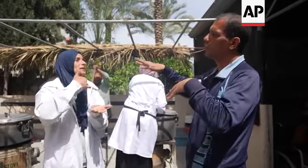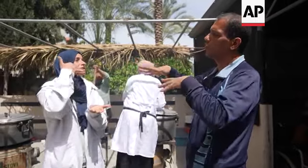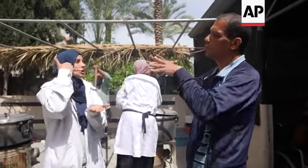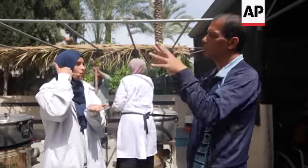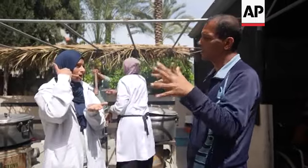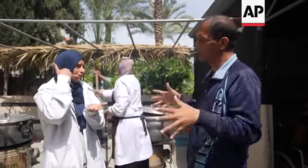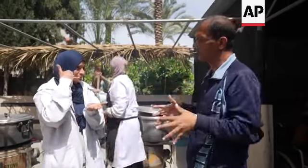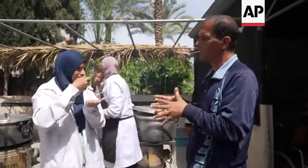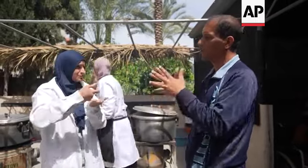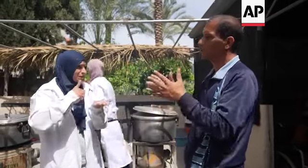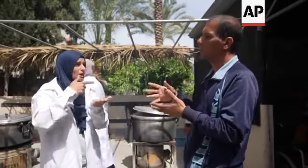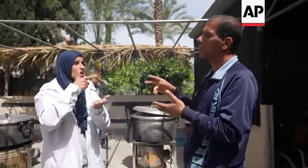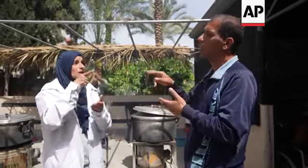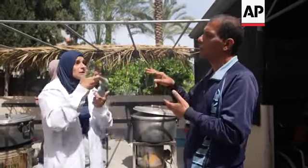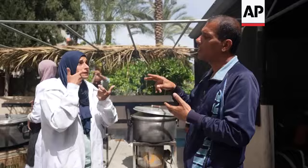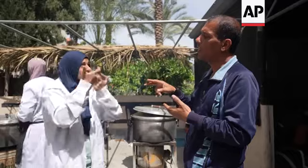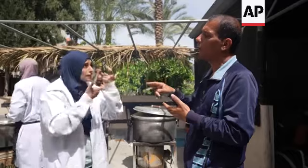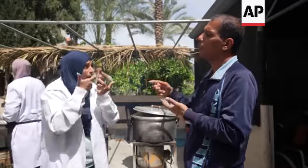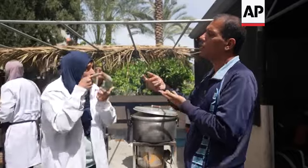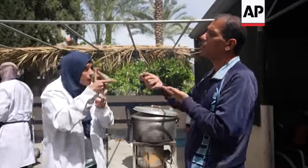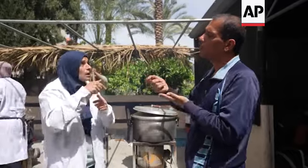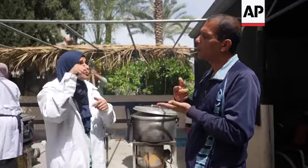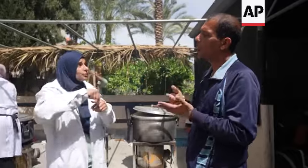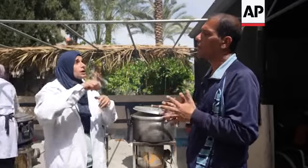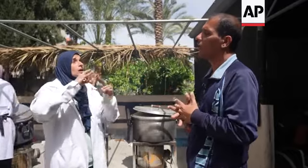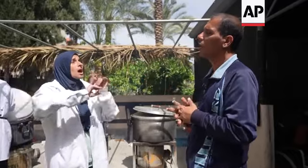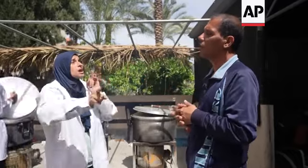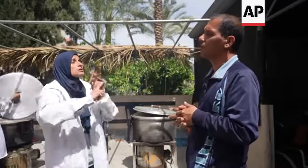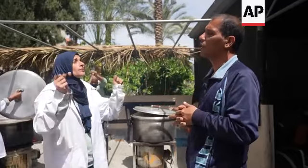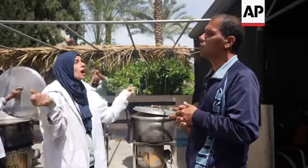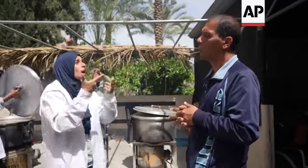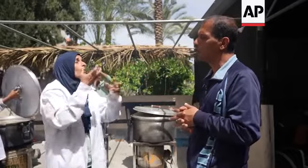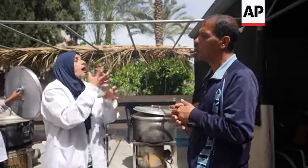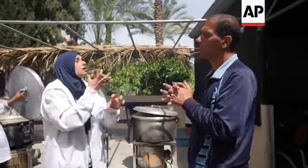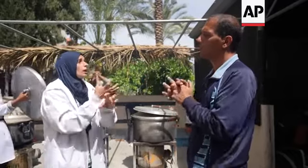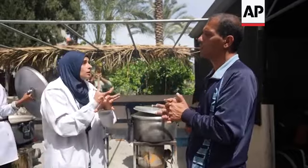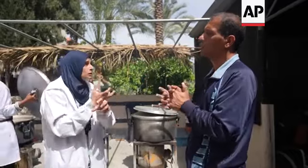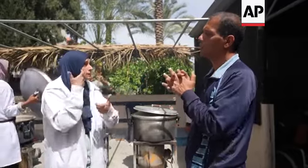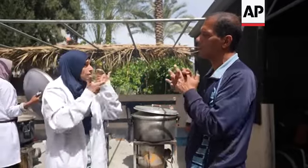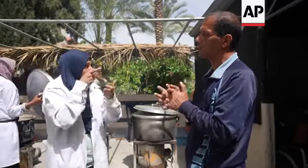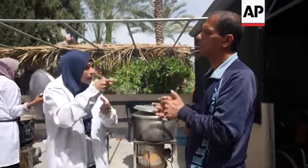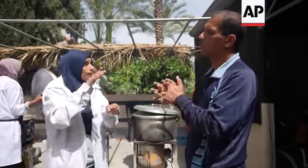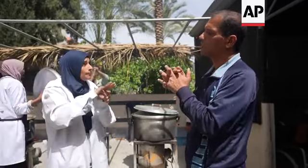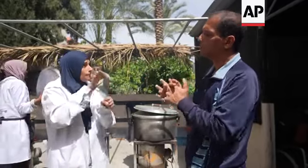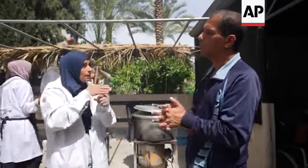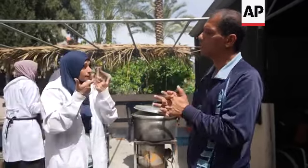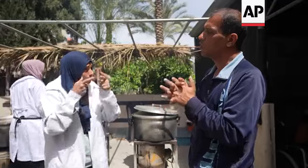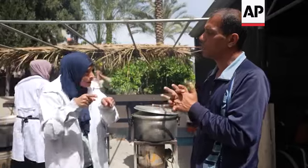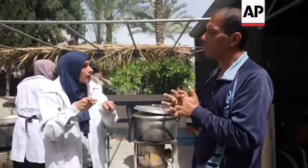في هناك انفجارات وأصوات. فإلها أخو كمان بعت إلها على من خلال الجوال: ديري بالك في قصر، ديري بالك والاماكن